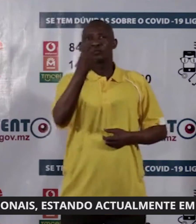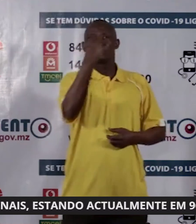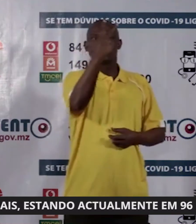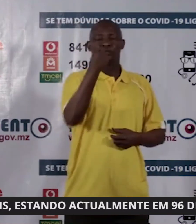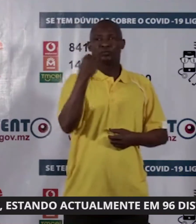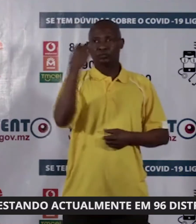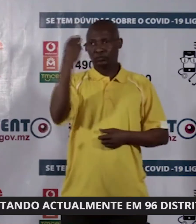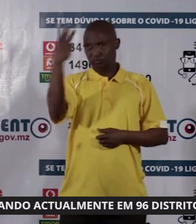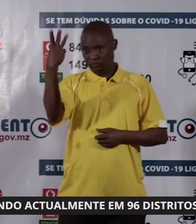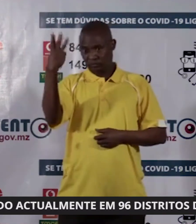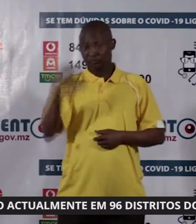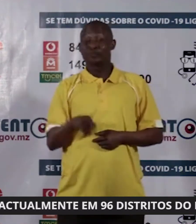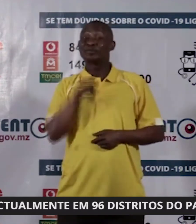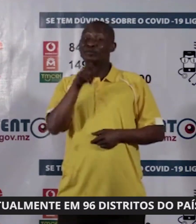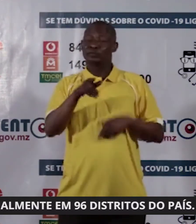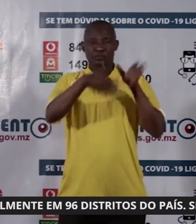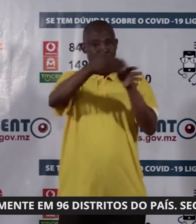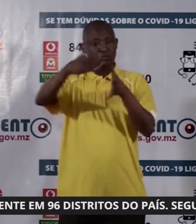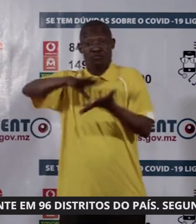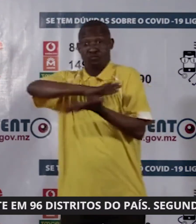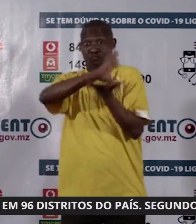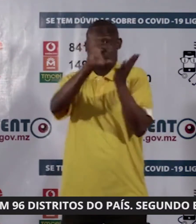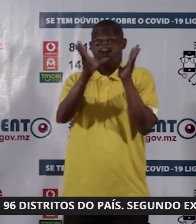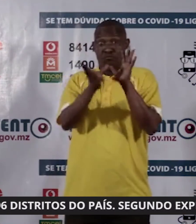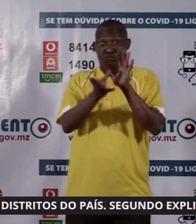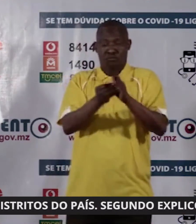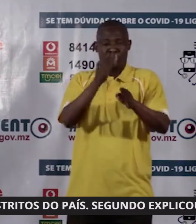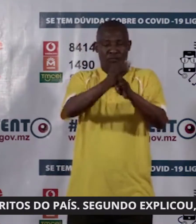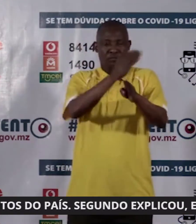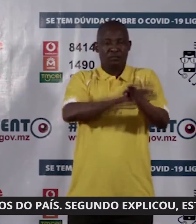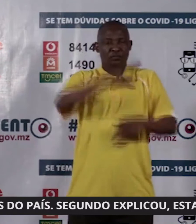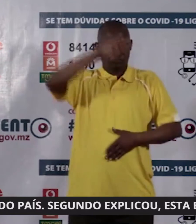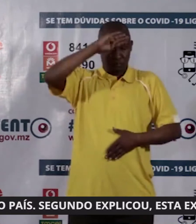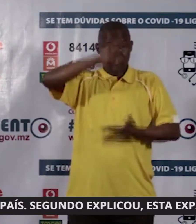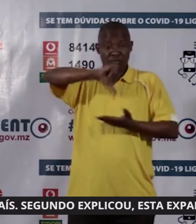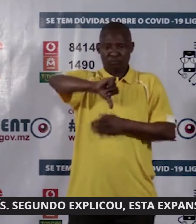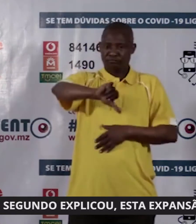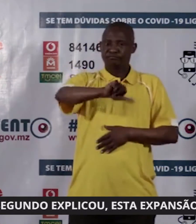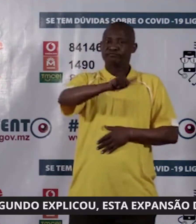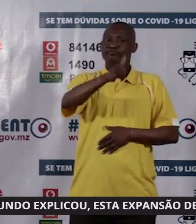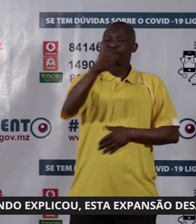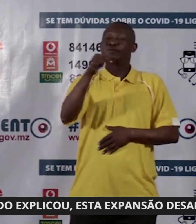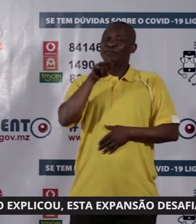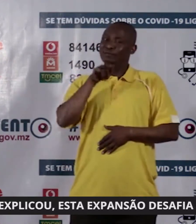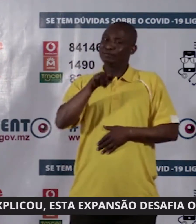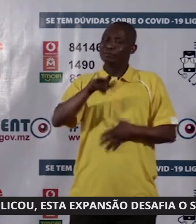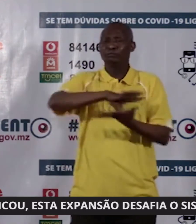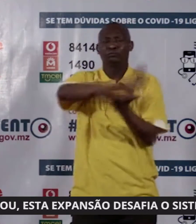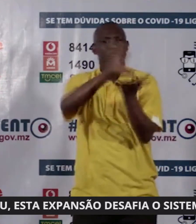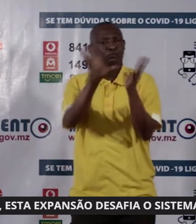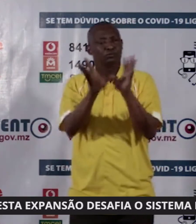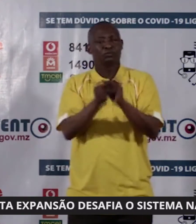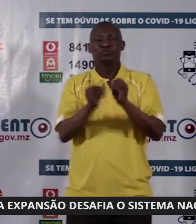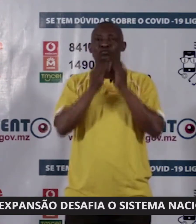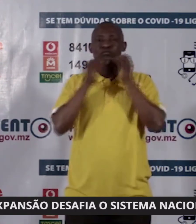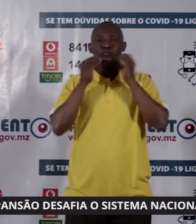recuperados hoje reportados são indivíduos de nacionalidade moçambicana. Do cumulativo